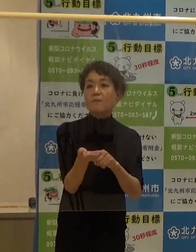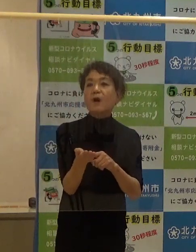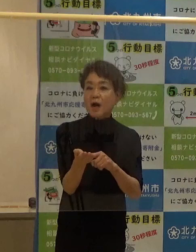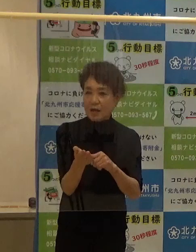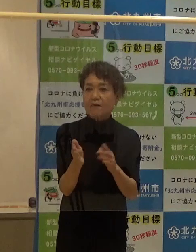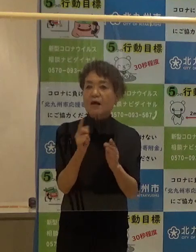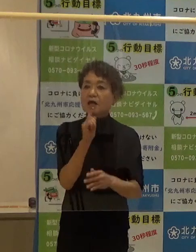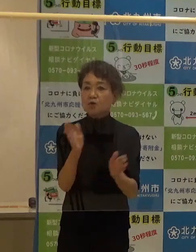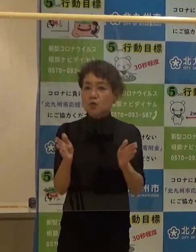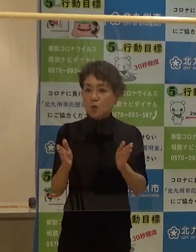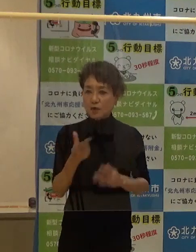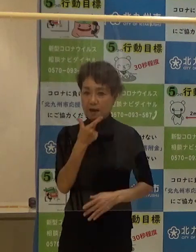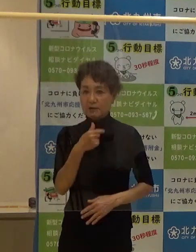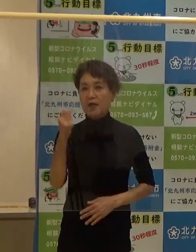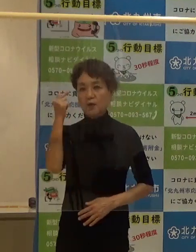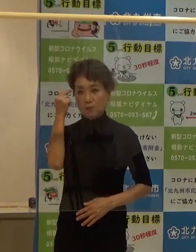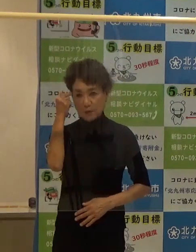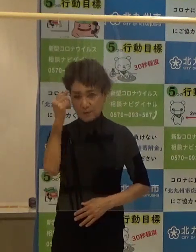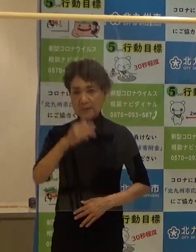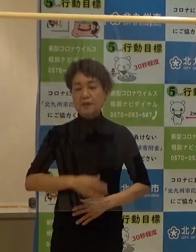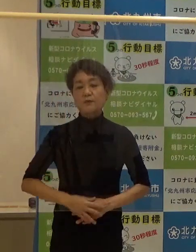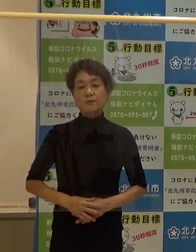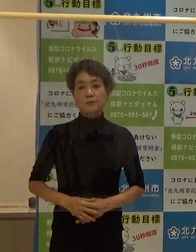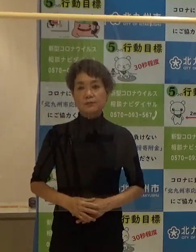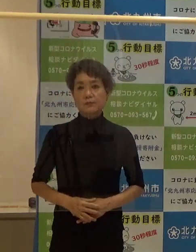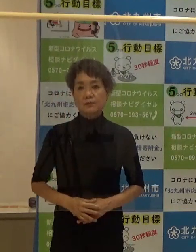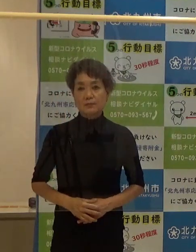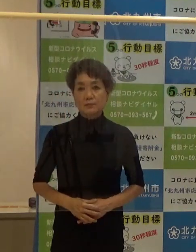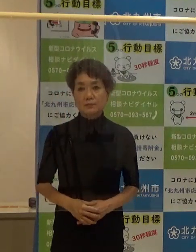えたいと思います。 ありがとうございます。